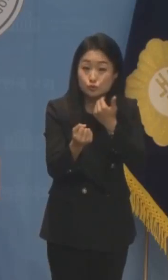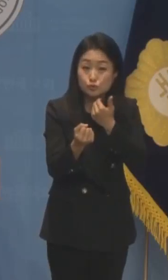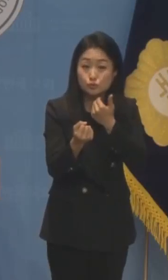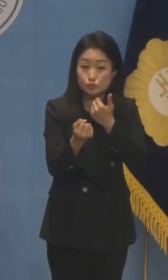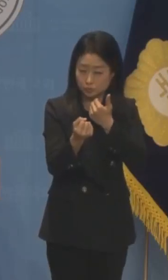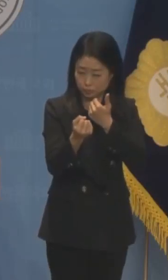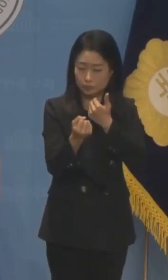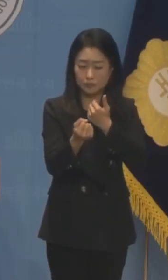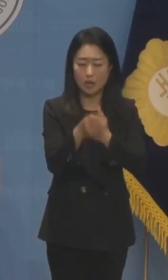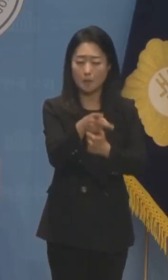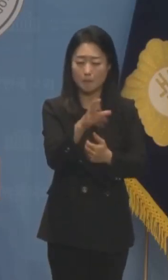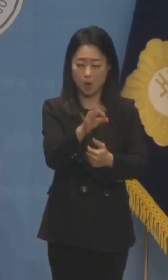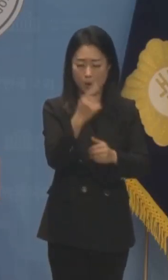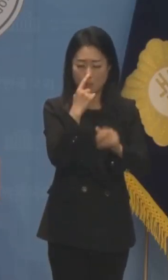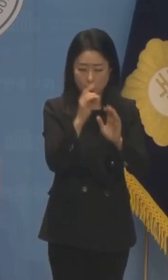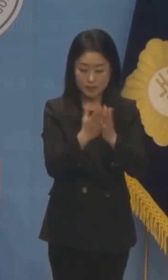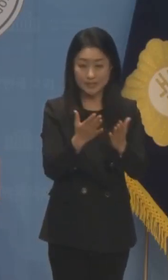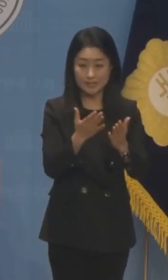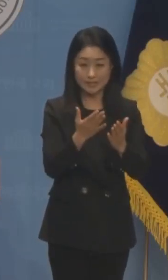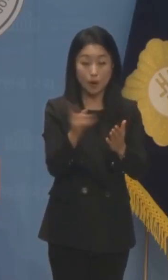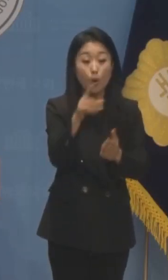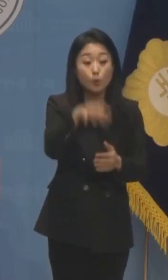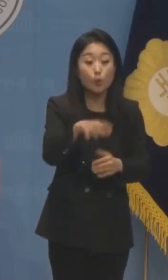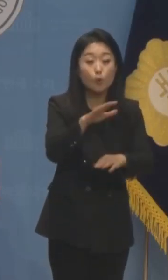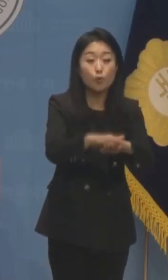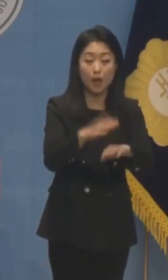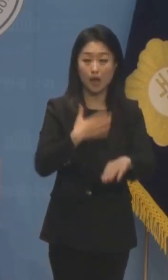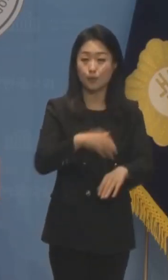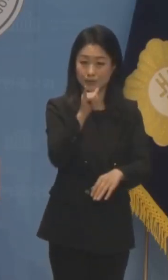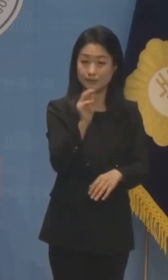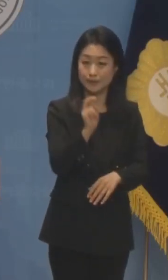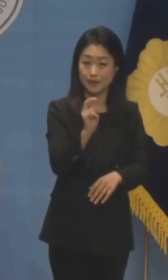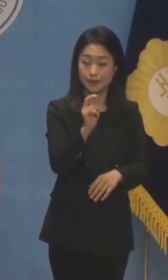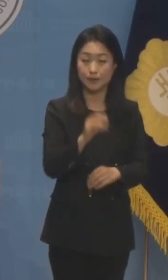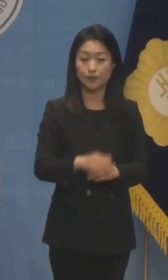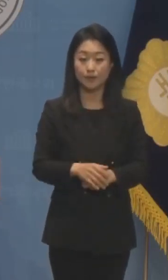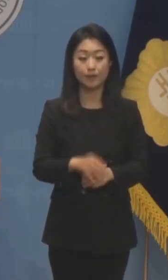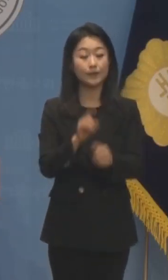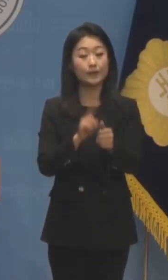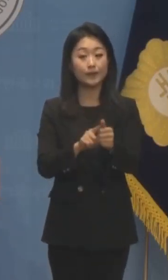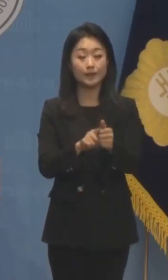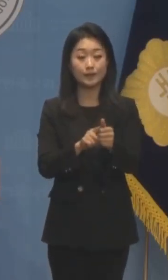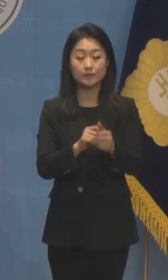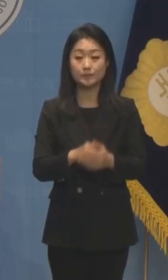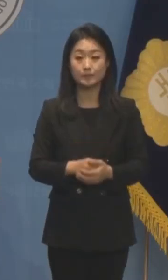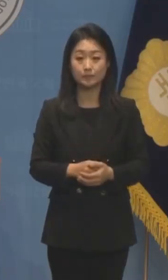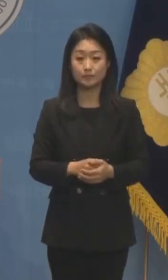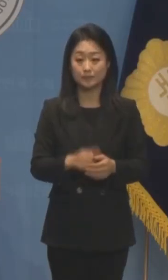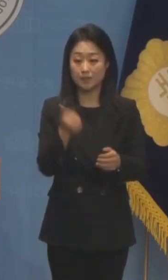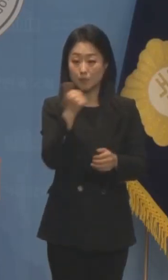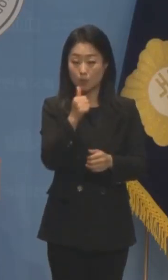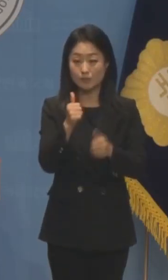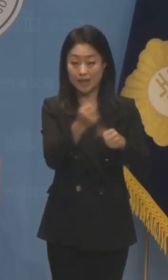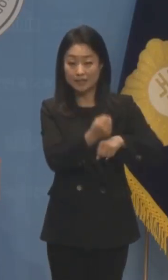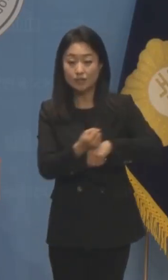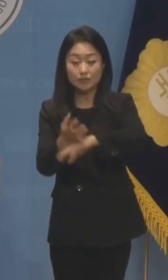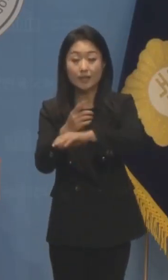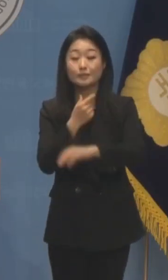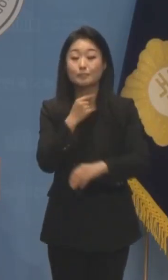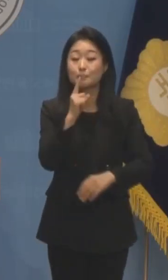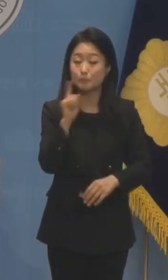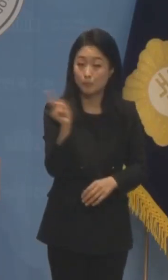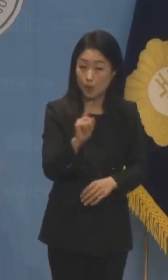자는 명태균 자신이기 때문입니다. 명 씨가 남 변호사를 통해 정작 하고 싶었던